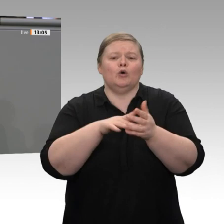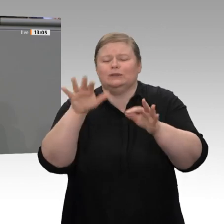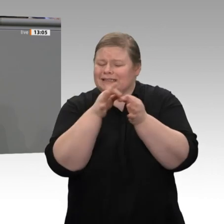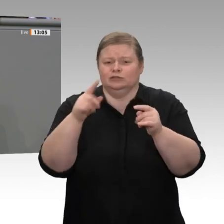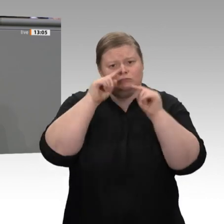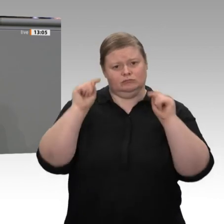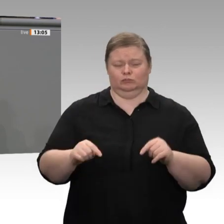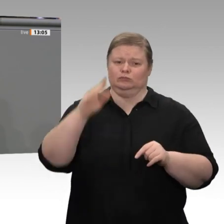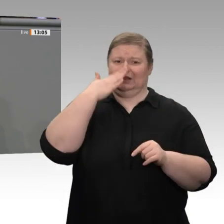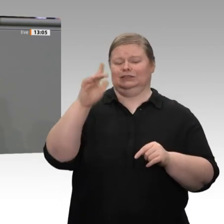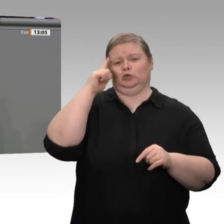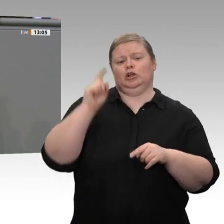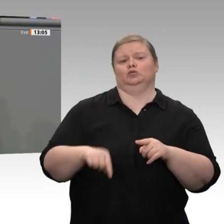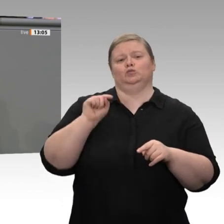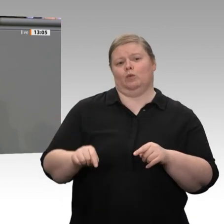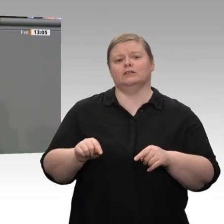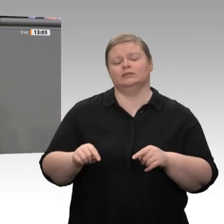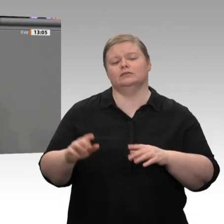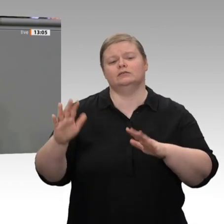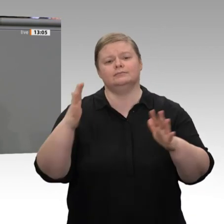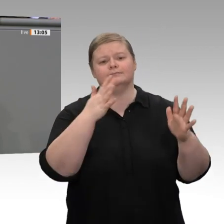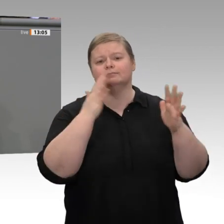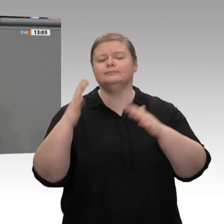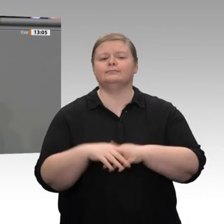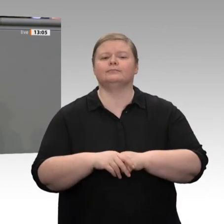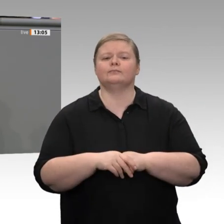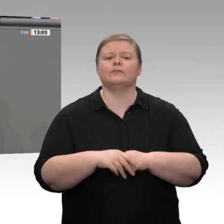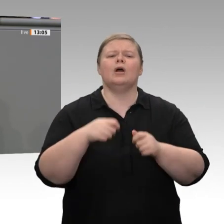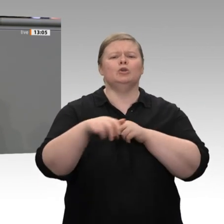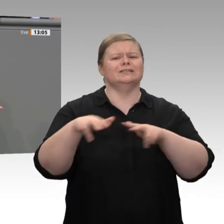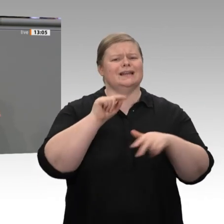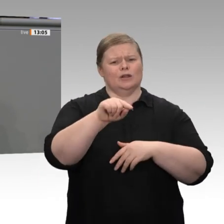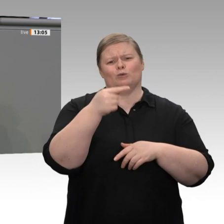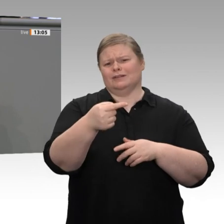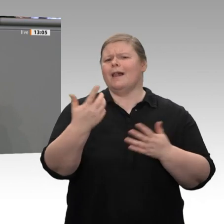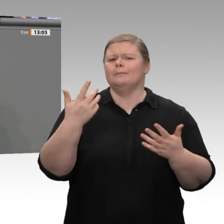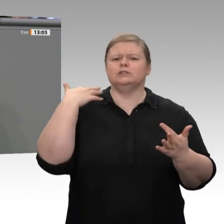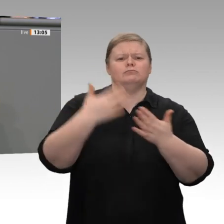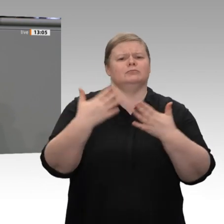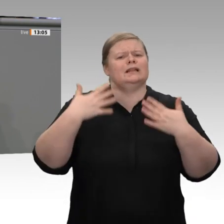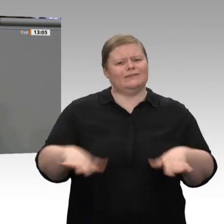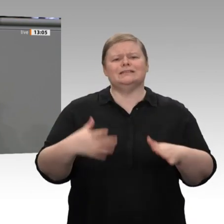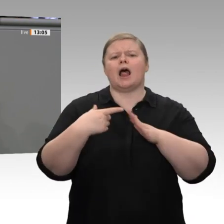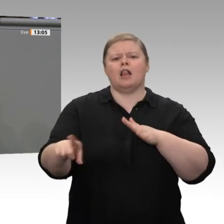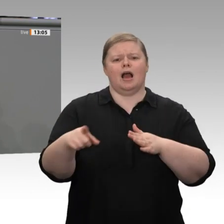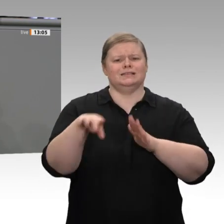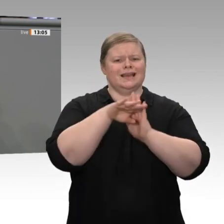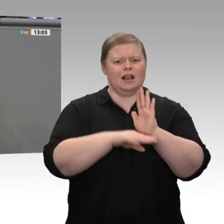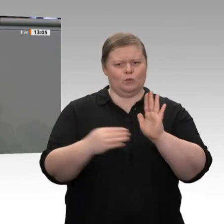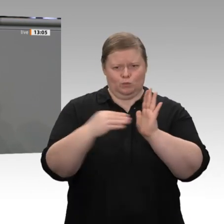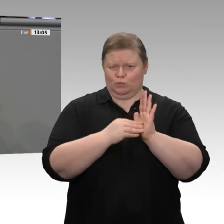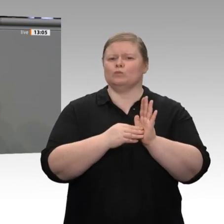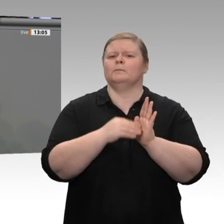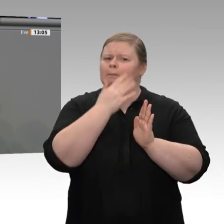Nur, Kollege Mittelberg und auch Kollege Lindt, die Erlasse des Innenministeriums enthalten noch